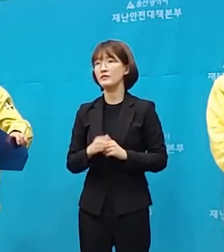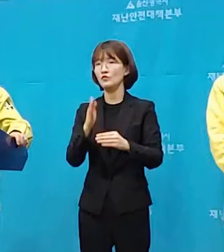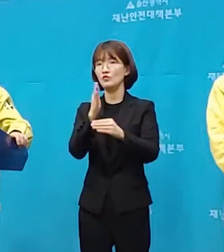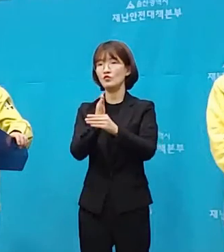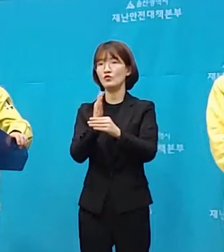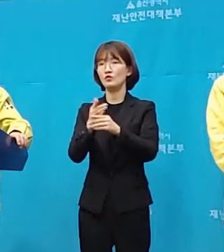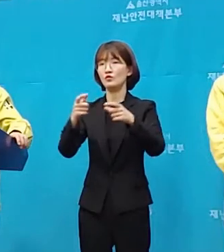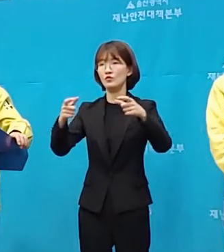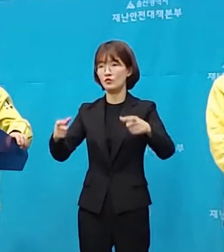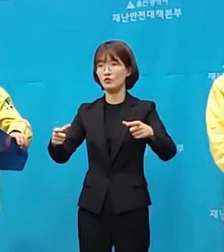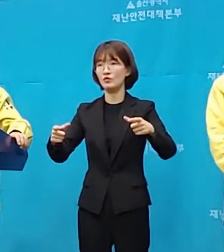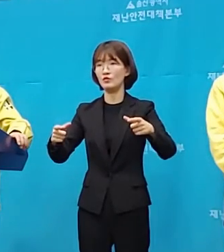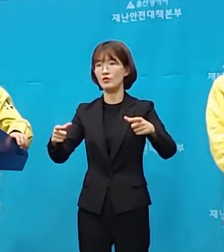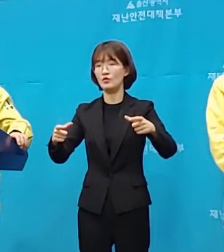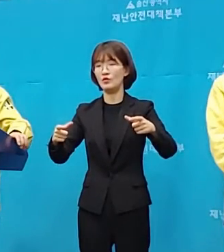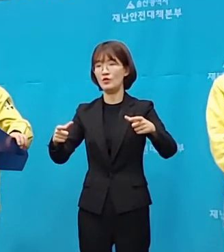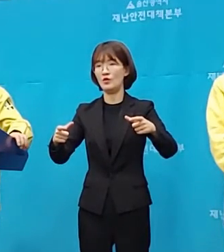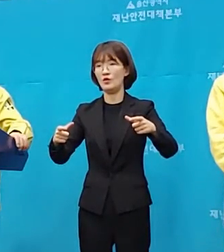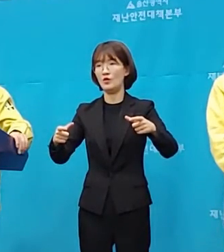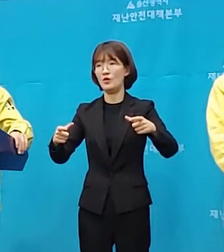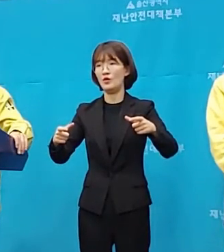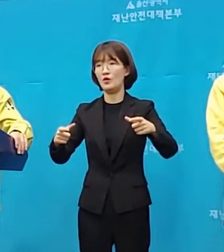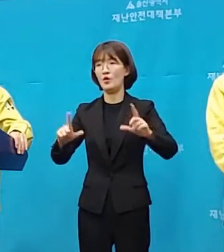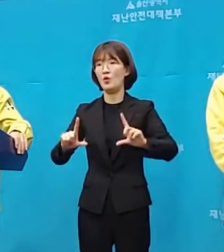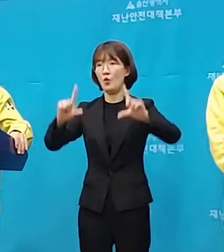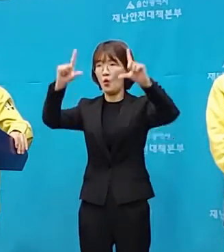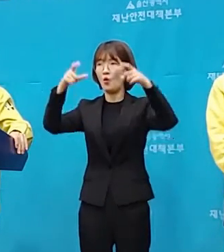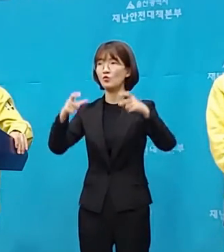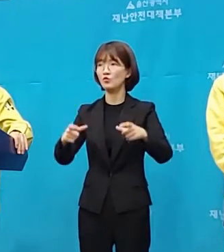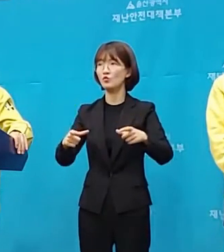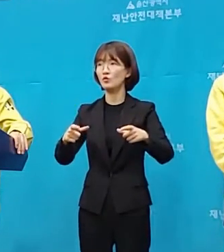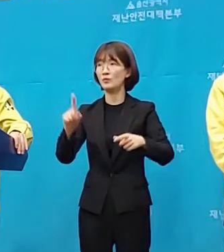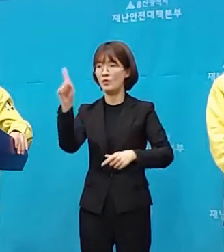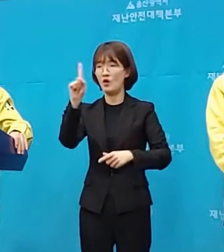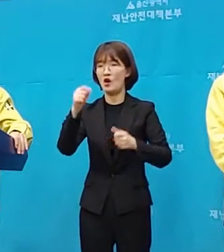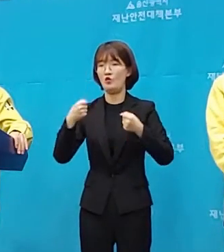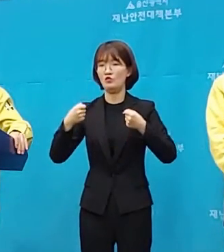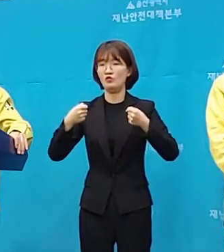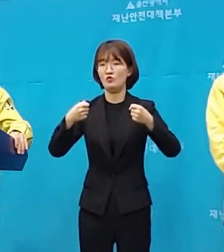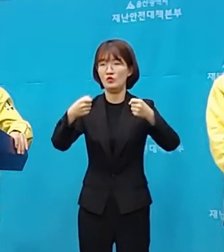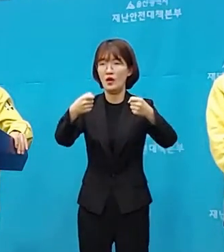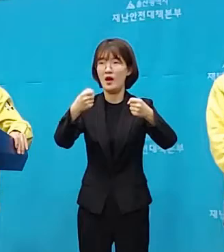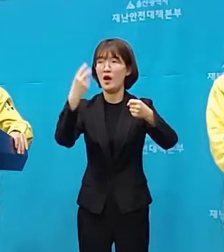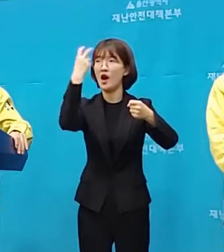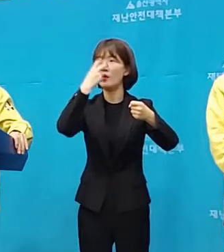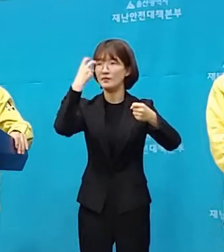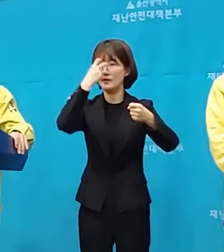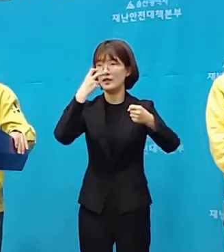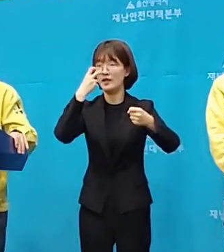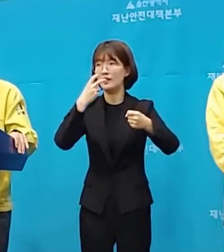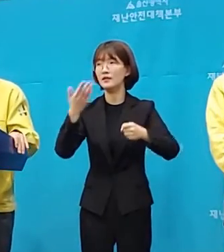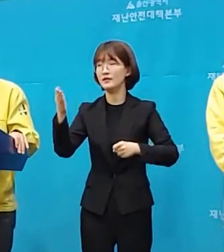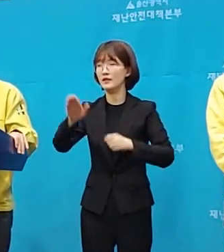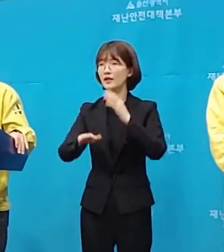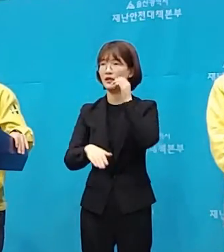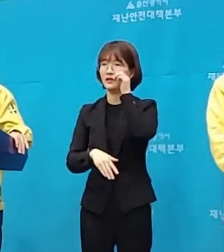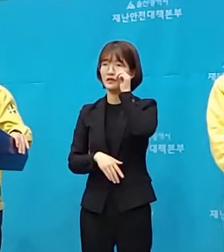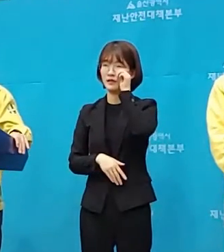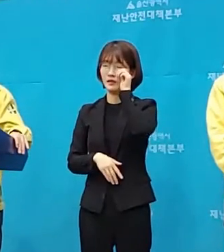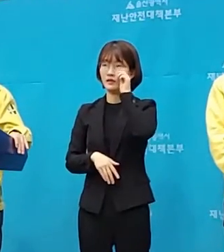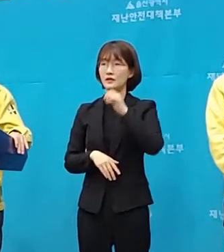중부 보건소하고 동부 보건소가 지금 드라이브스루를 운영한 지가 꽤 됐는데